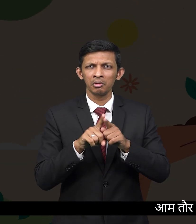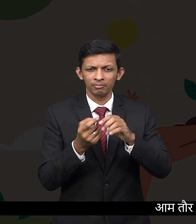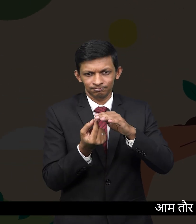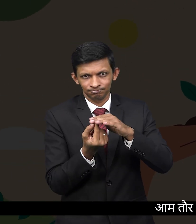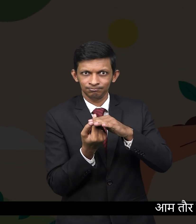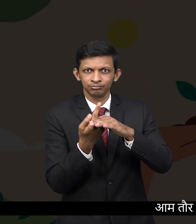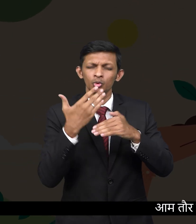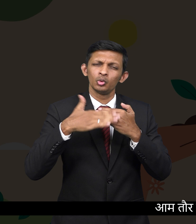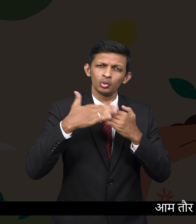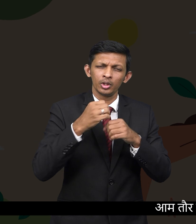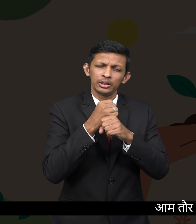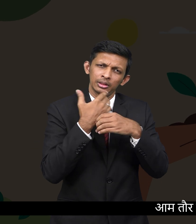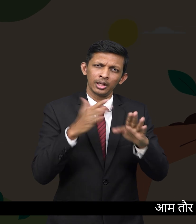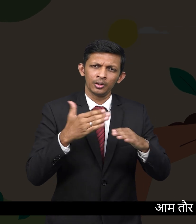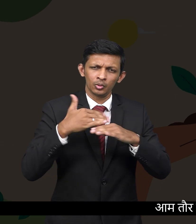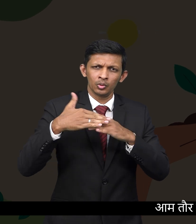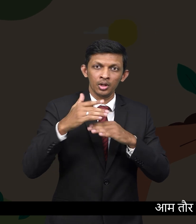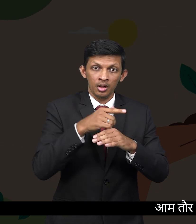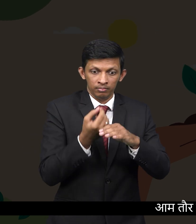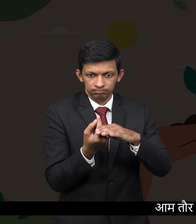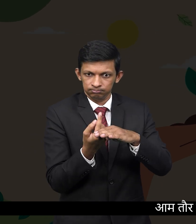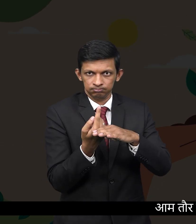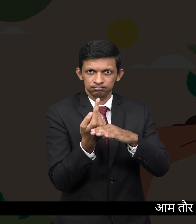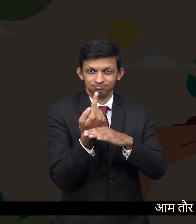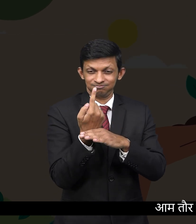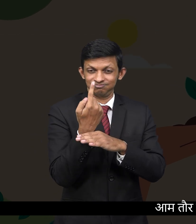आमतौर पर पौधे में तना,